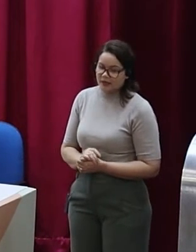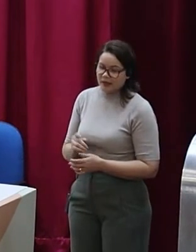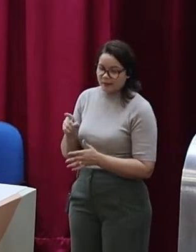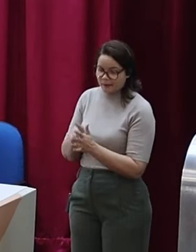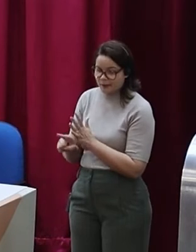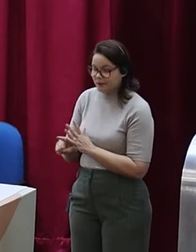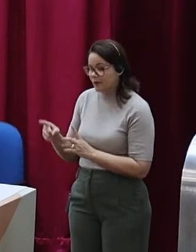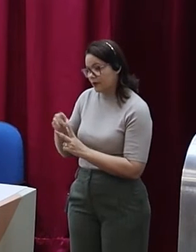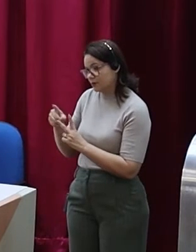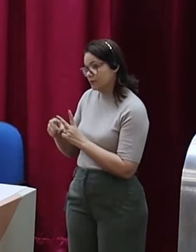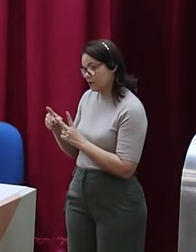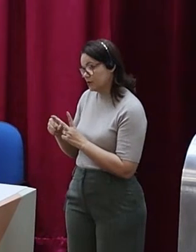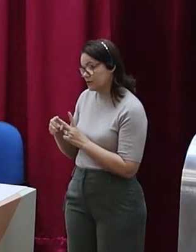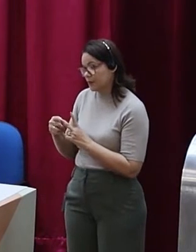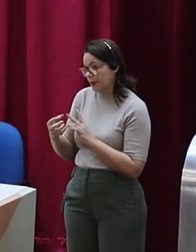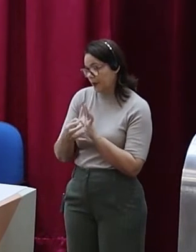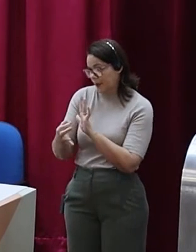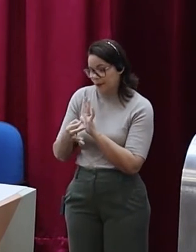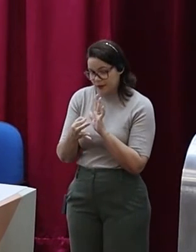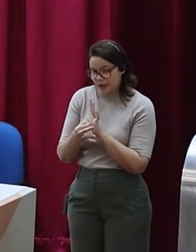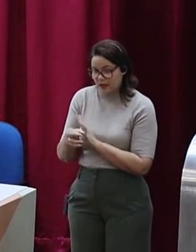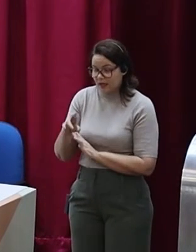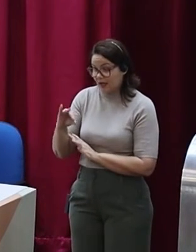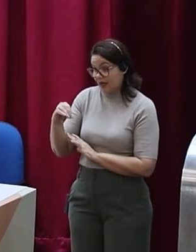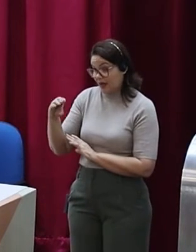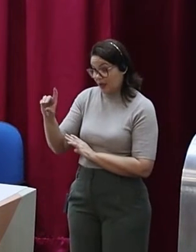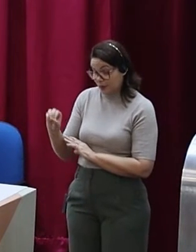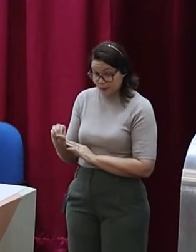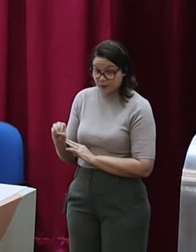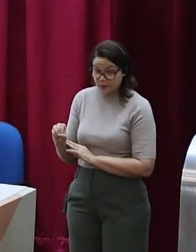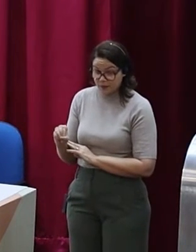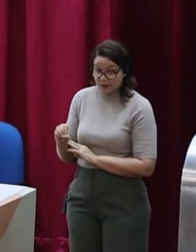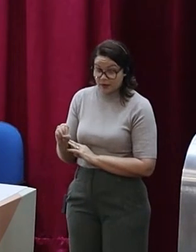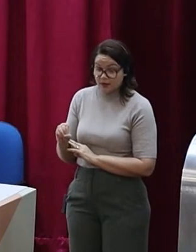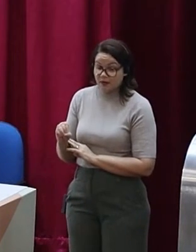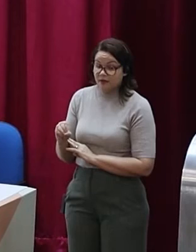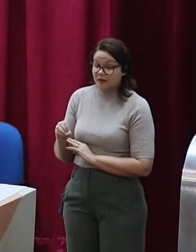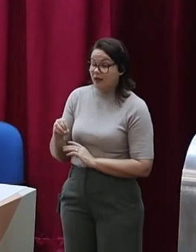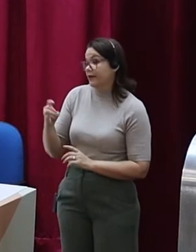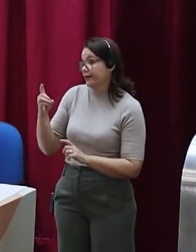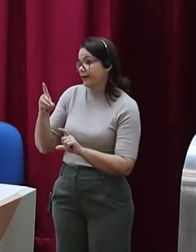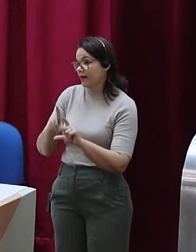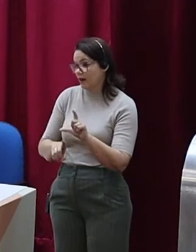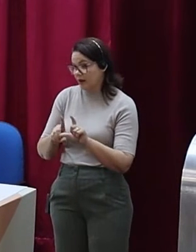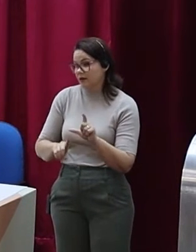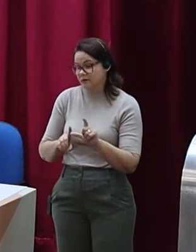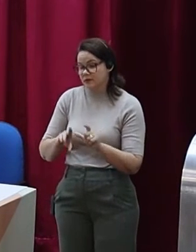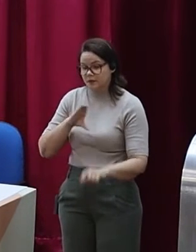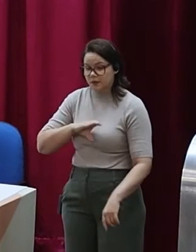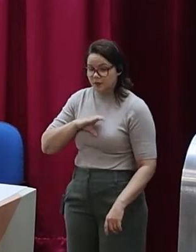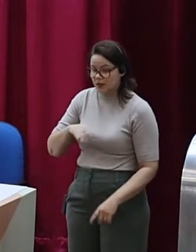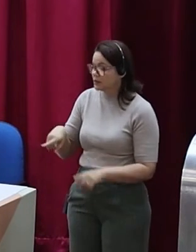assim, comentário, porque a fala do Ricardo, né, meu colega aqui do Departamento de Letras Vernáculas, e também a fala